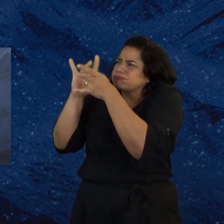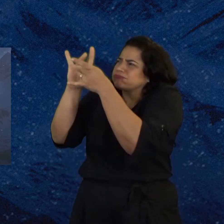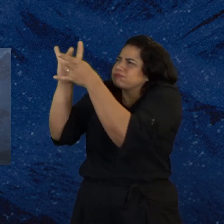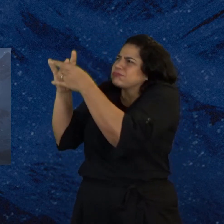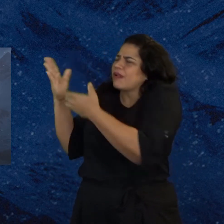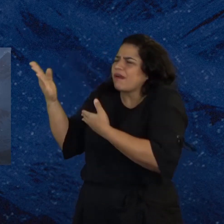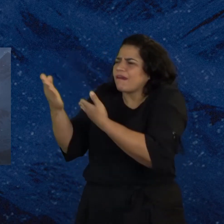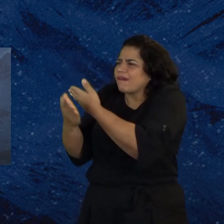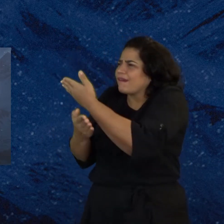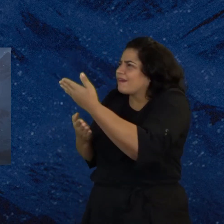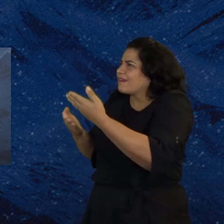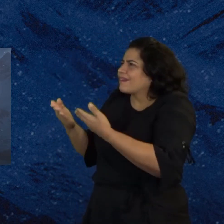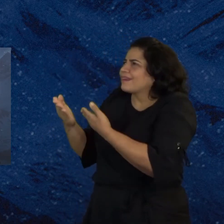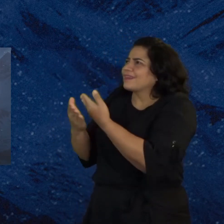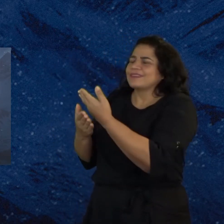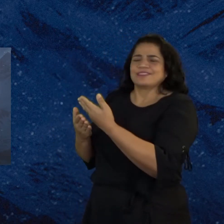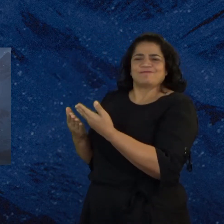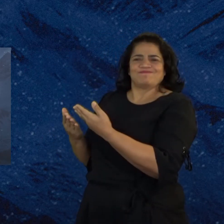convidando você para um ambiente